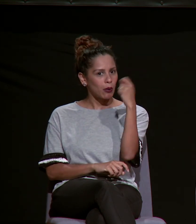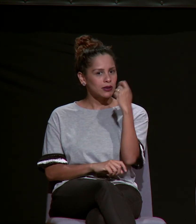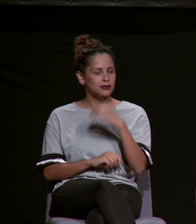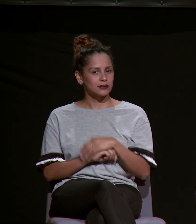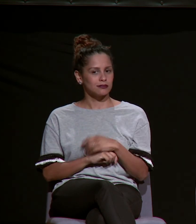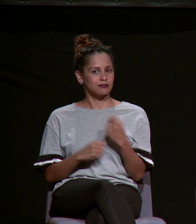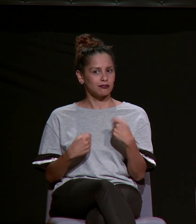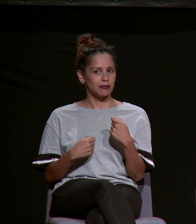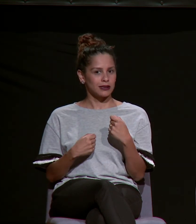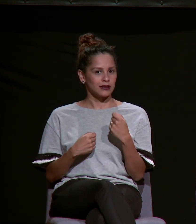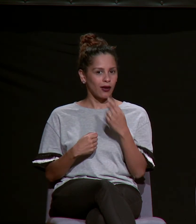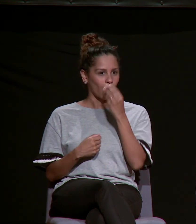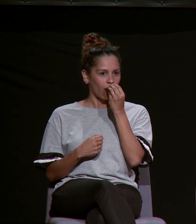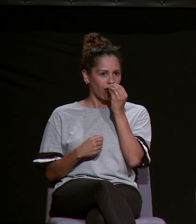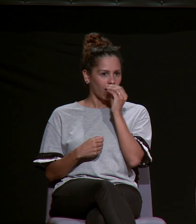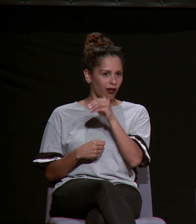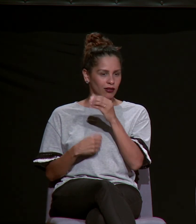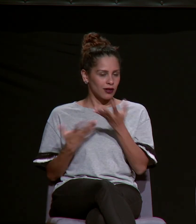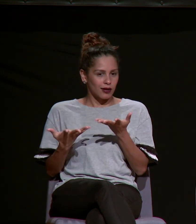Tem.